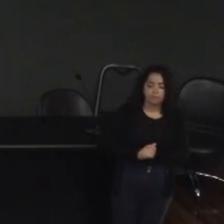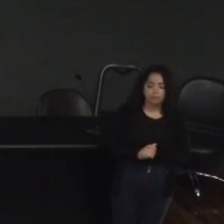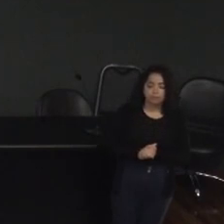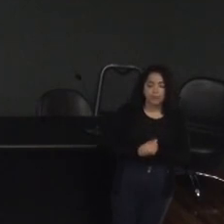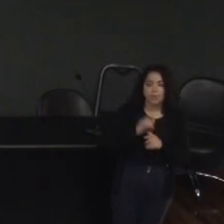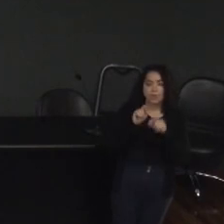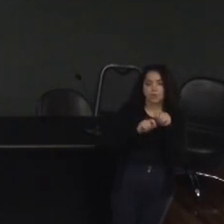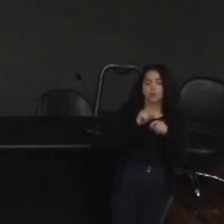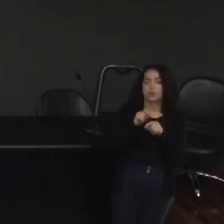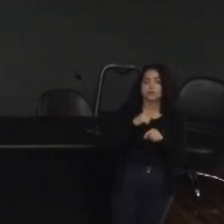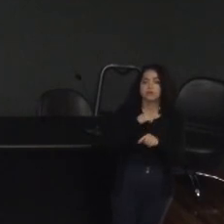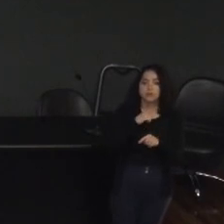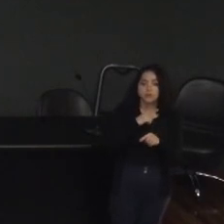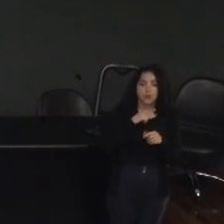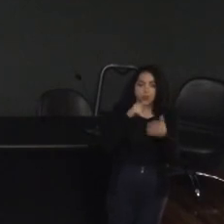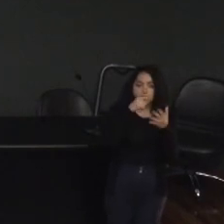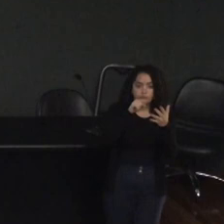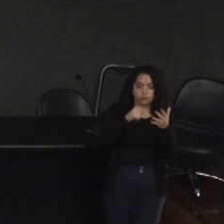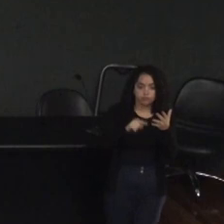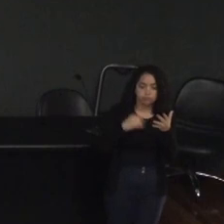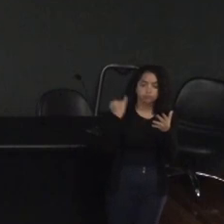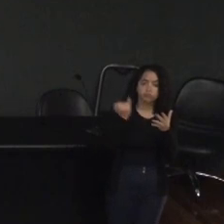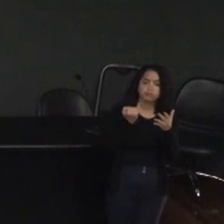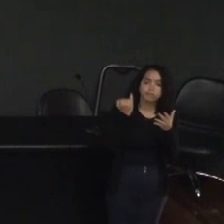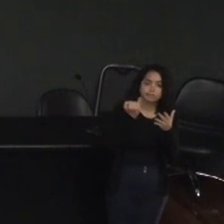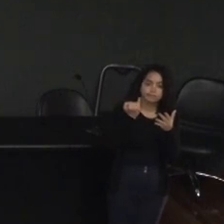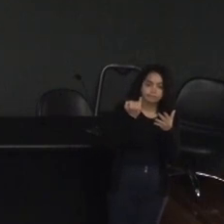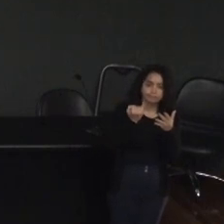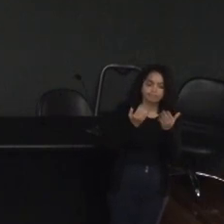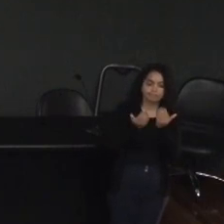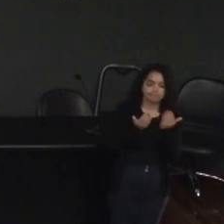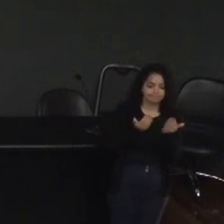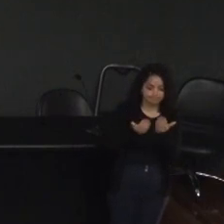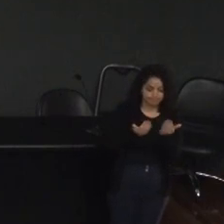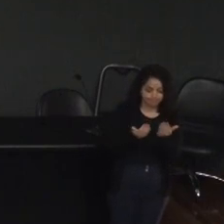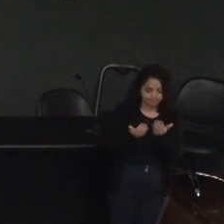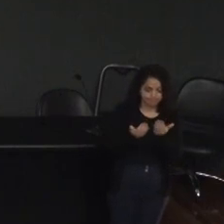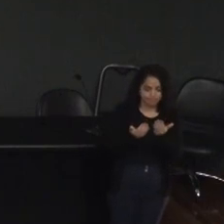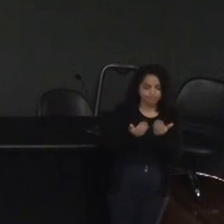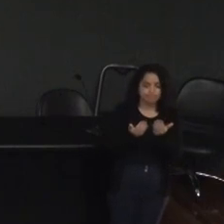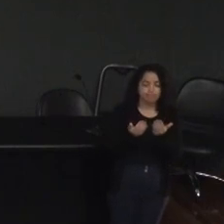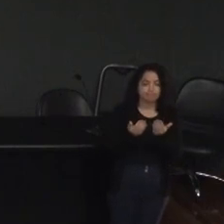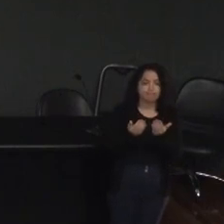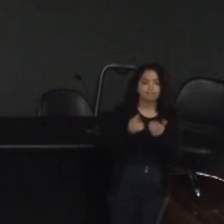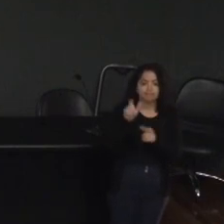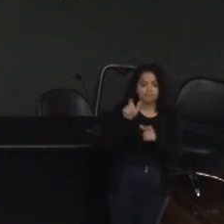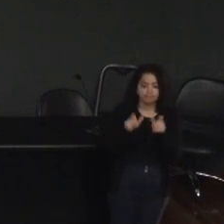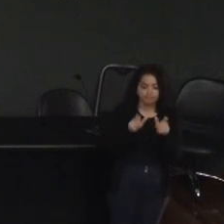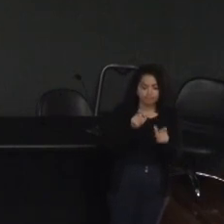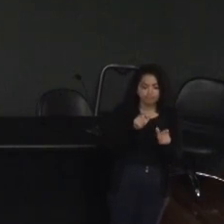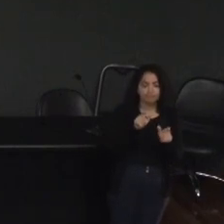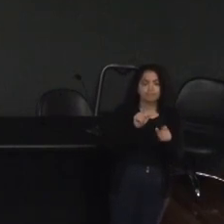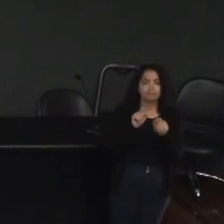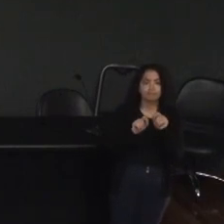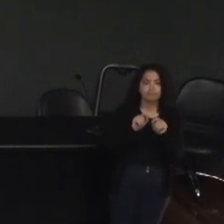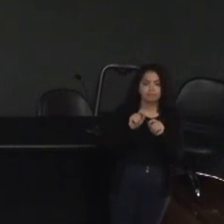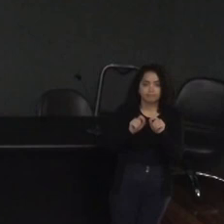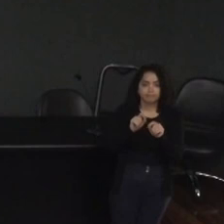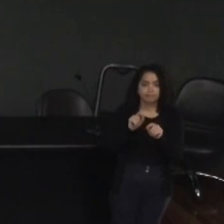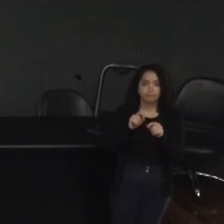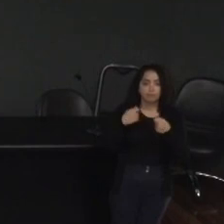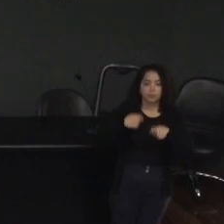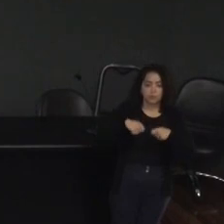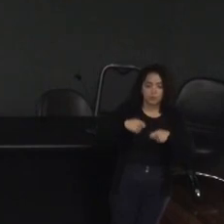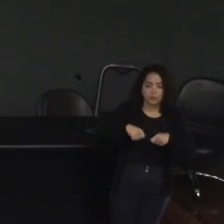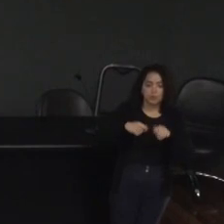que que eu tenho que ter lá Quais são os pontos importantes análise definição entre as partes dos agentes de tratamento eu tenho